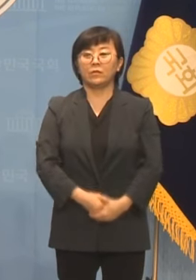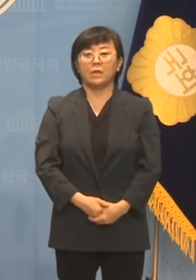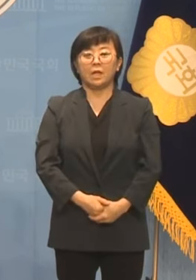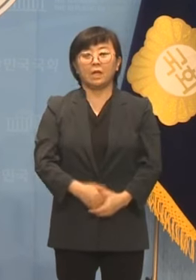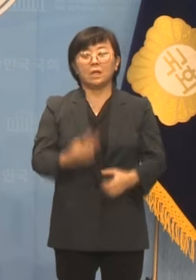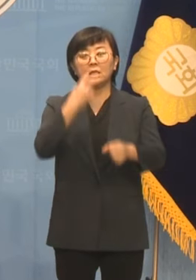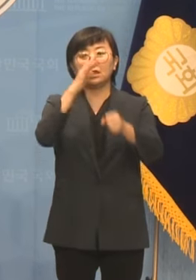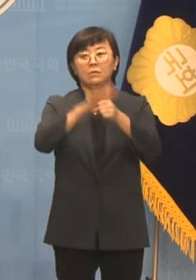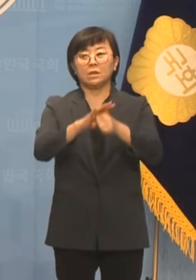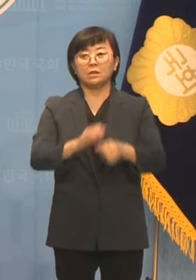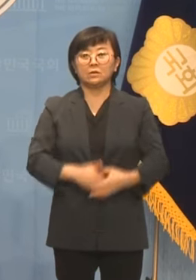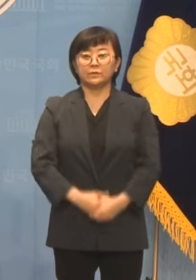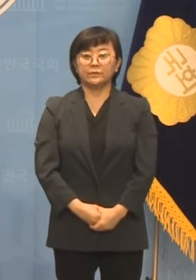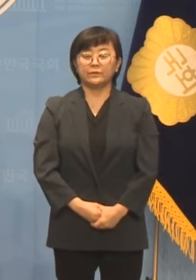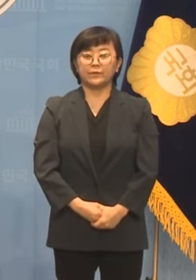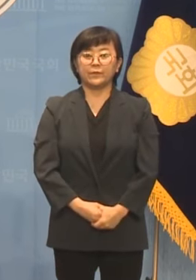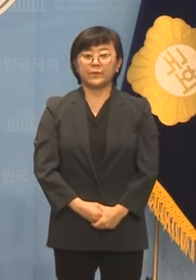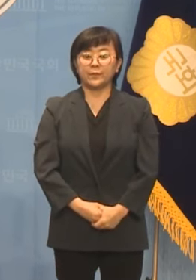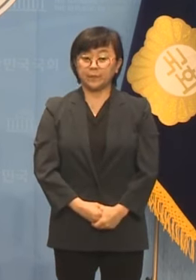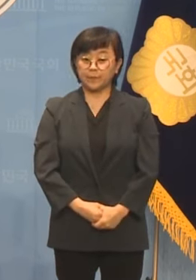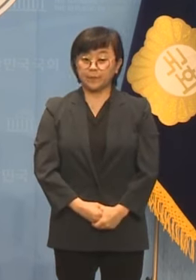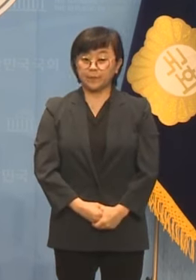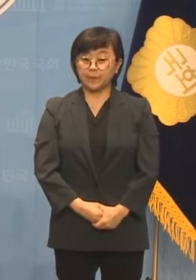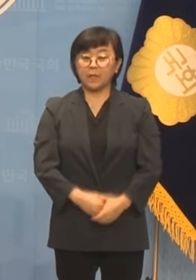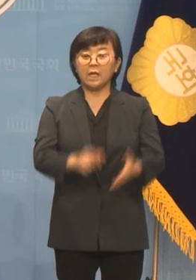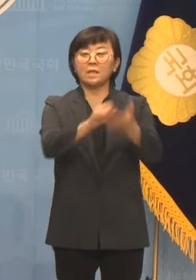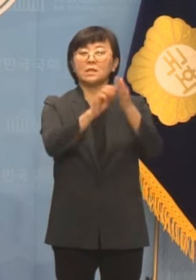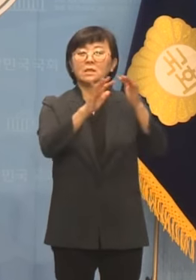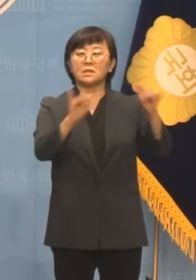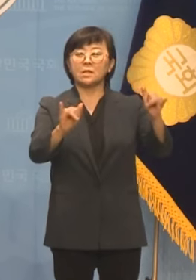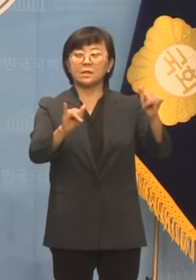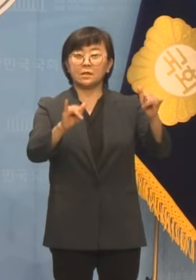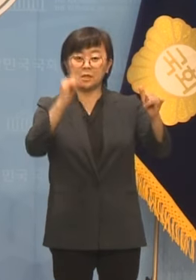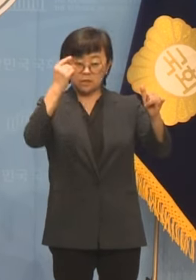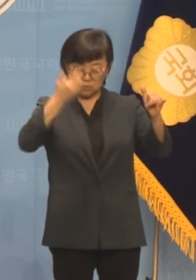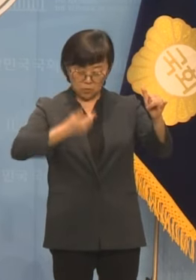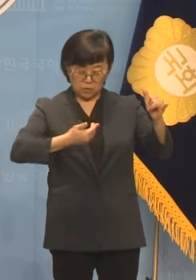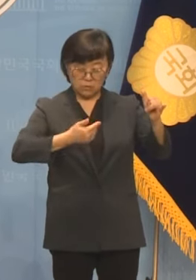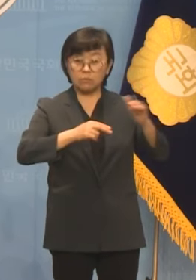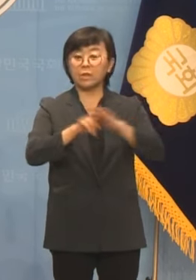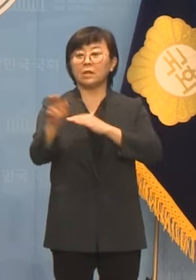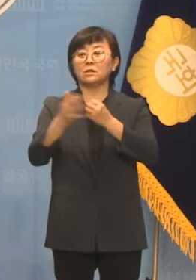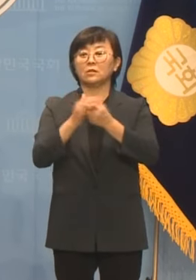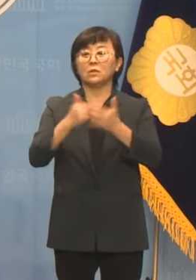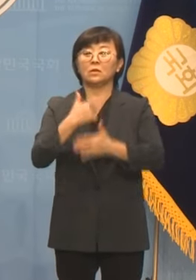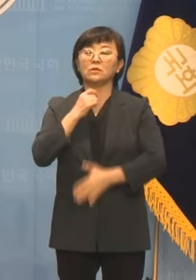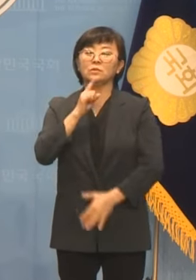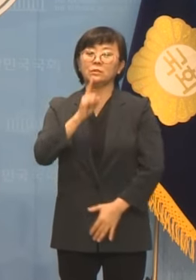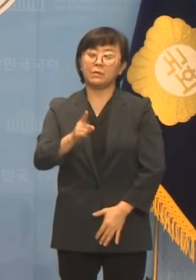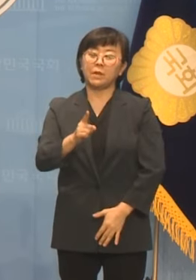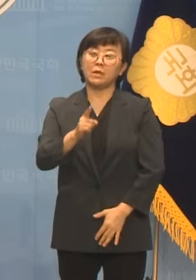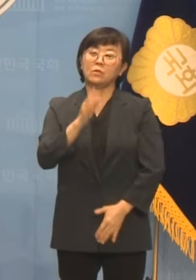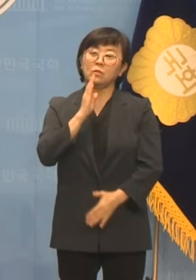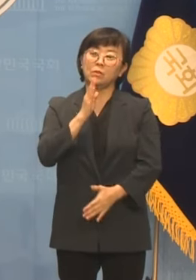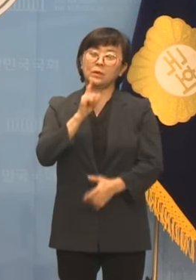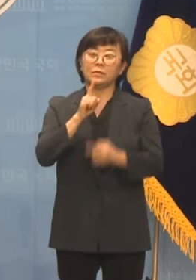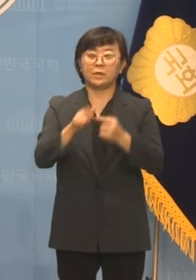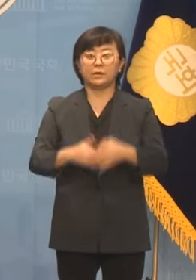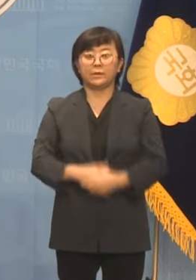기가 막힐 노릇입니다 기자들의 매서운 질문을 회피하고 하고은 말